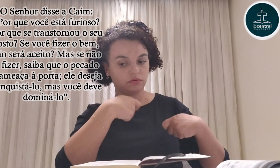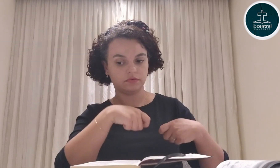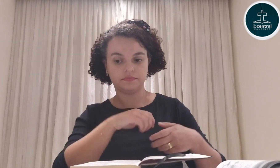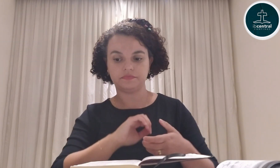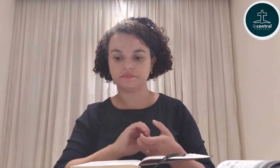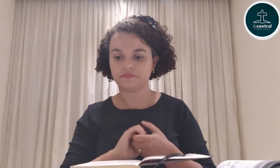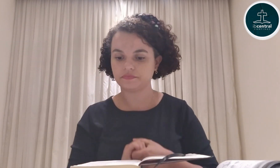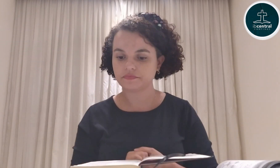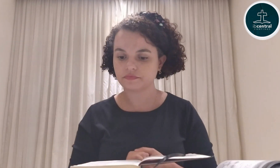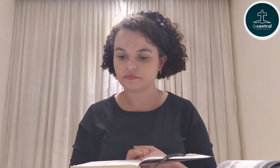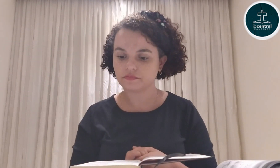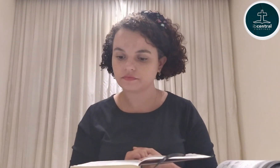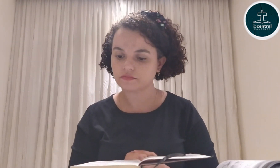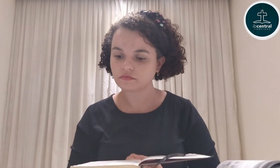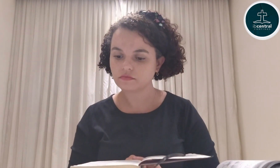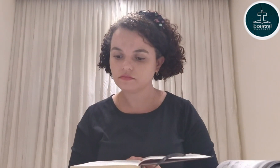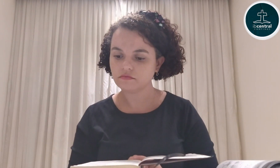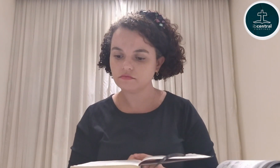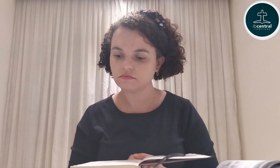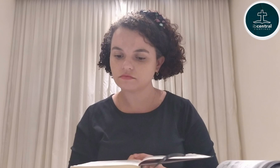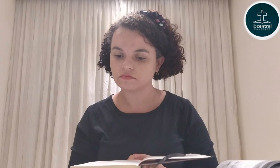você precisa dominá-lo.